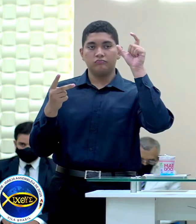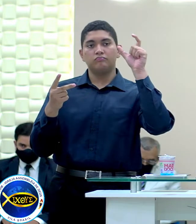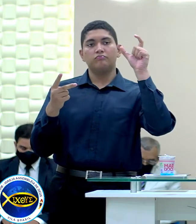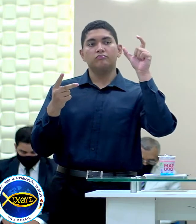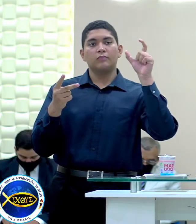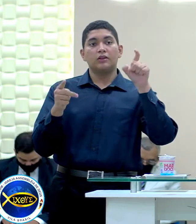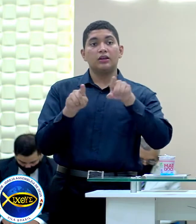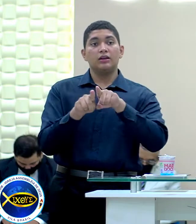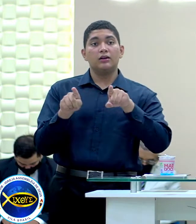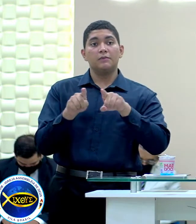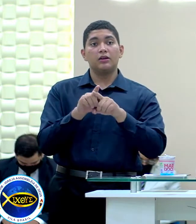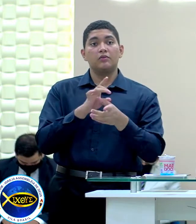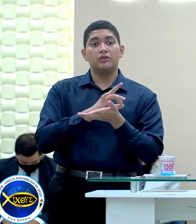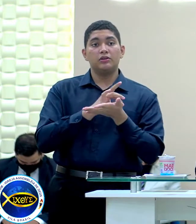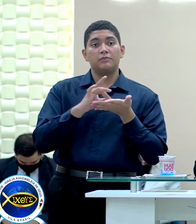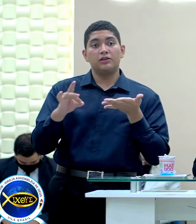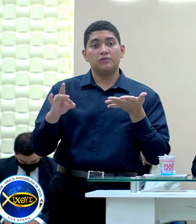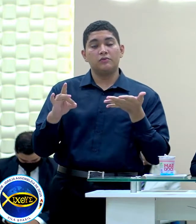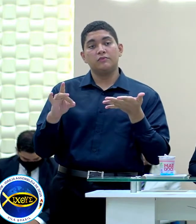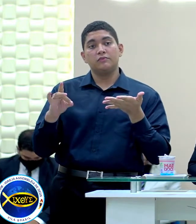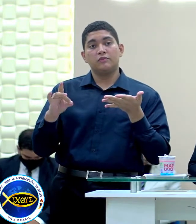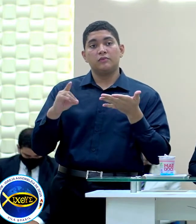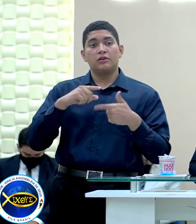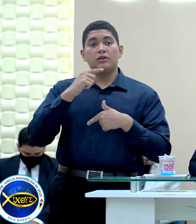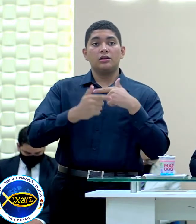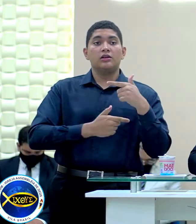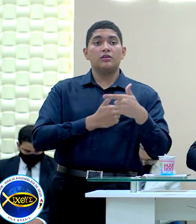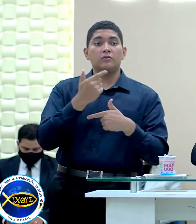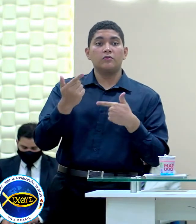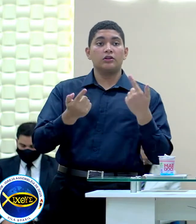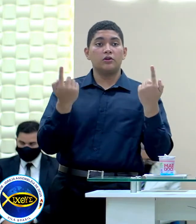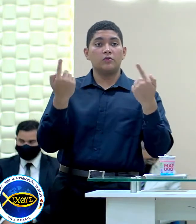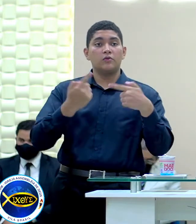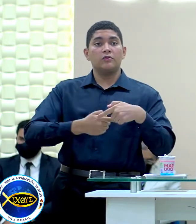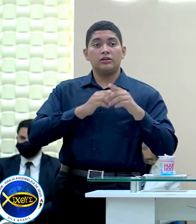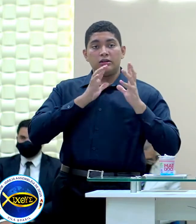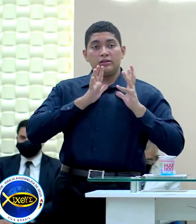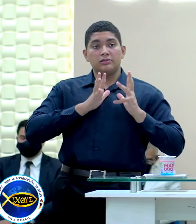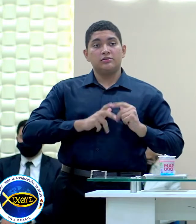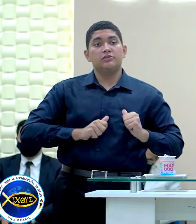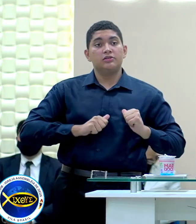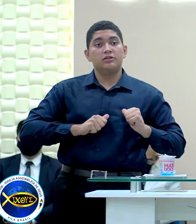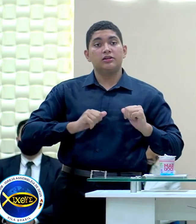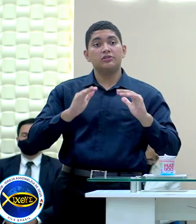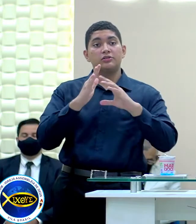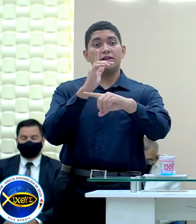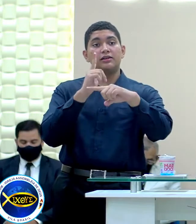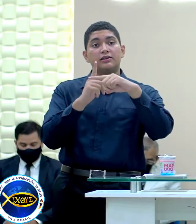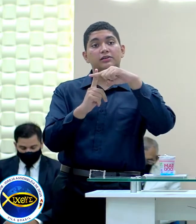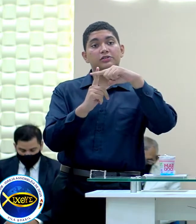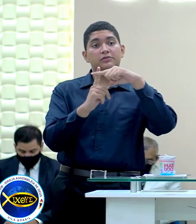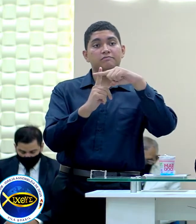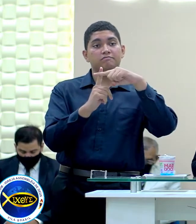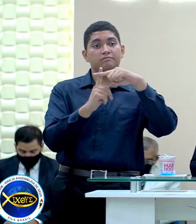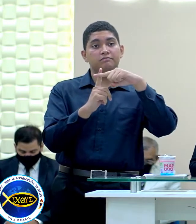Também é o inimigo que luta contra a santidade da igreja.